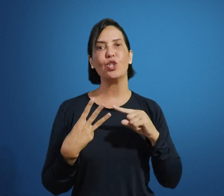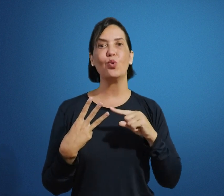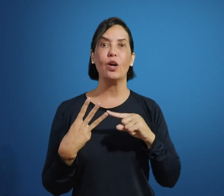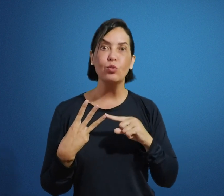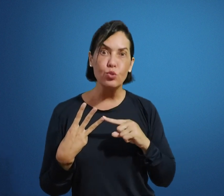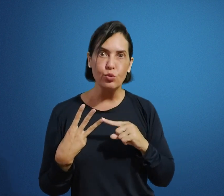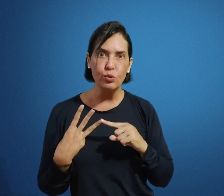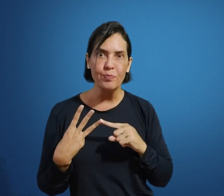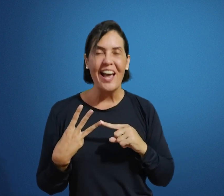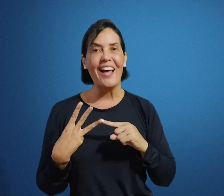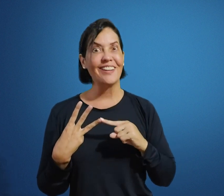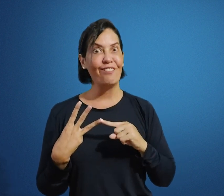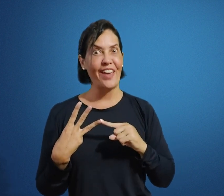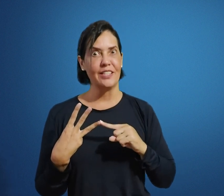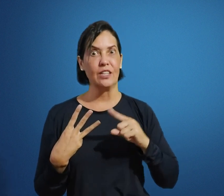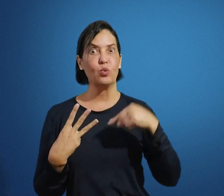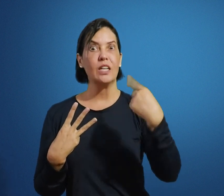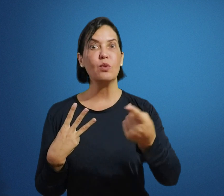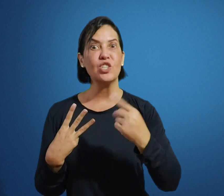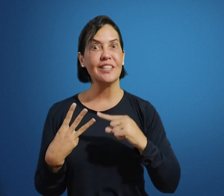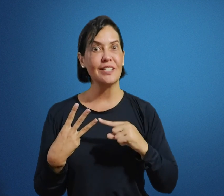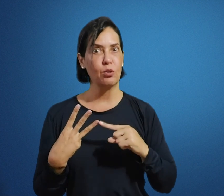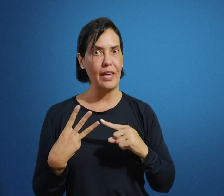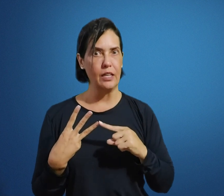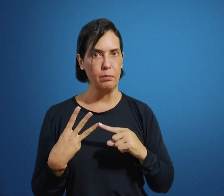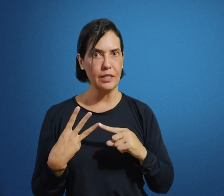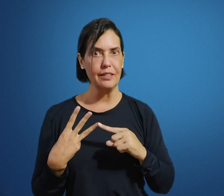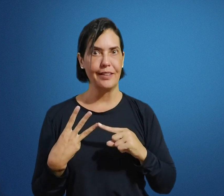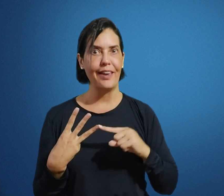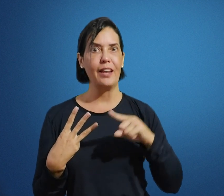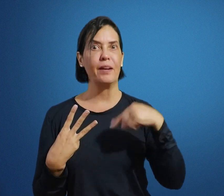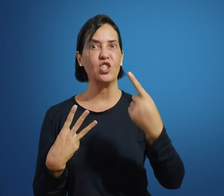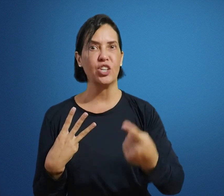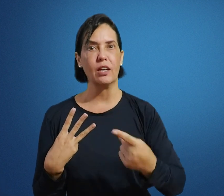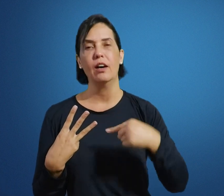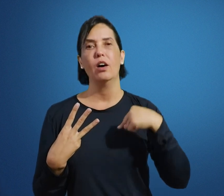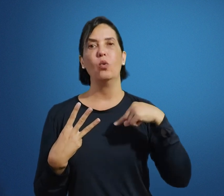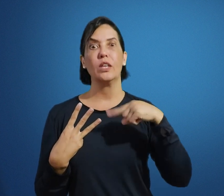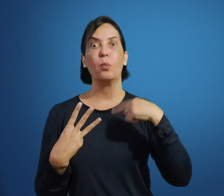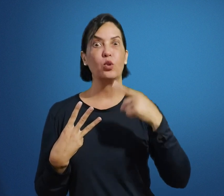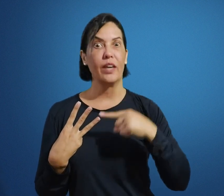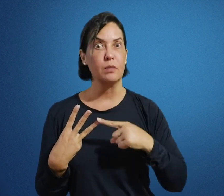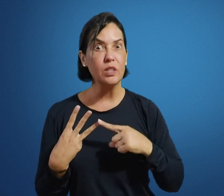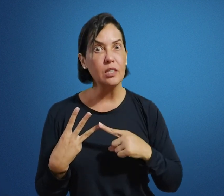o aluno surdo, através da sua língua de inserção, que é a Libras, né? Ele aprendia e o português por